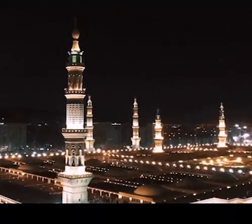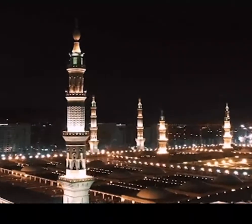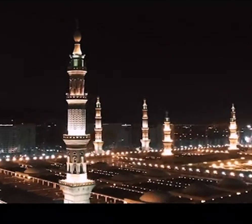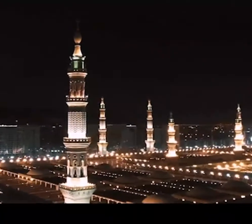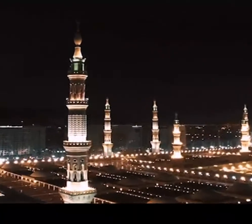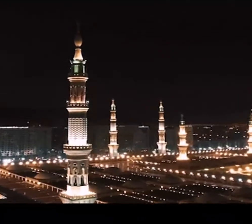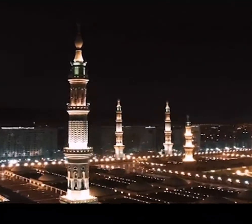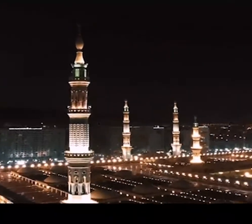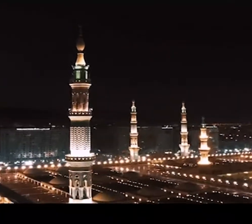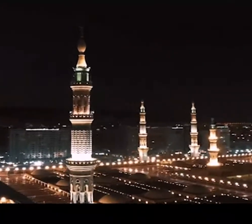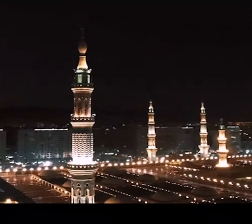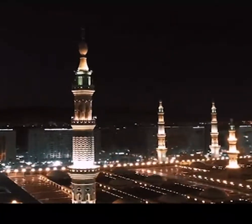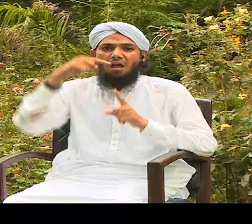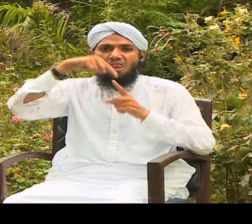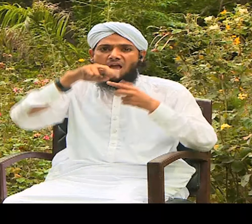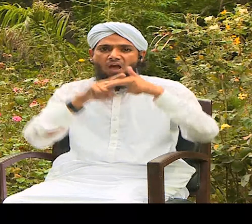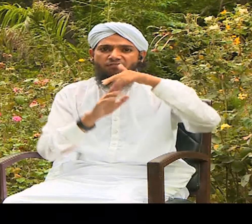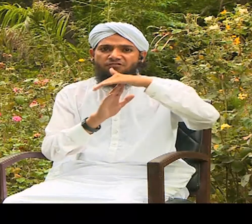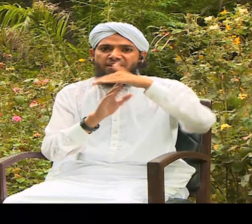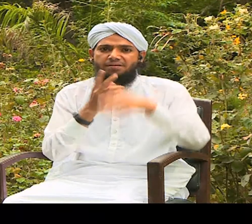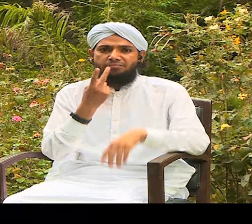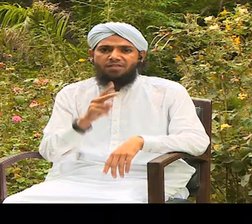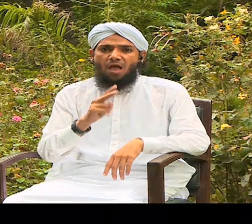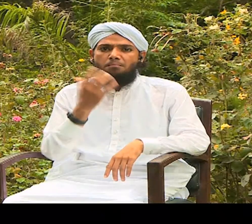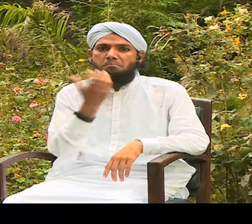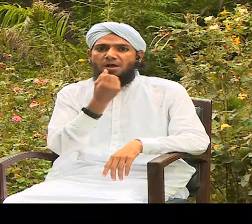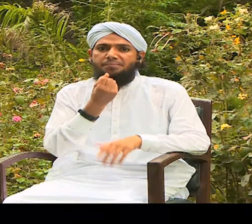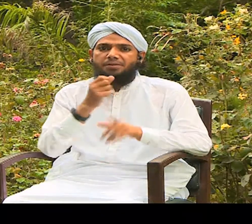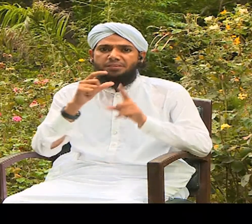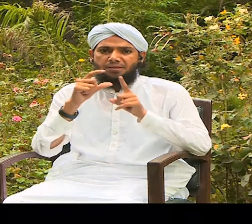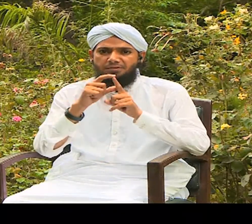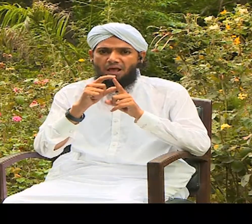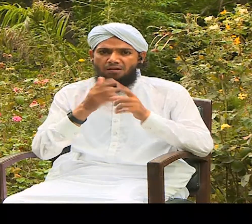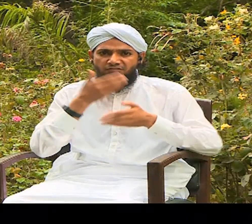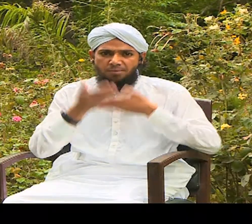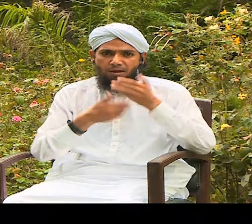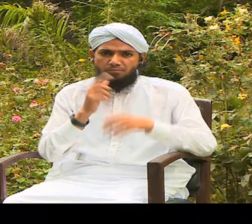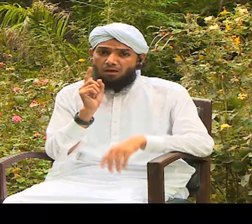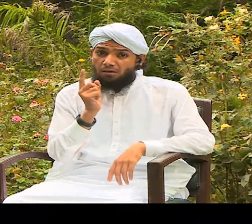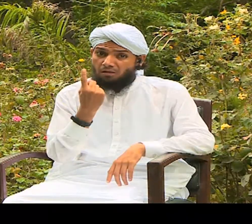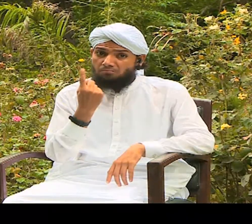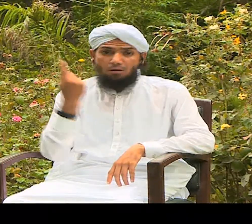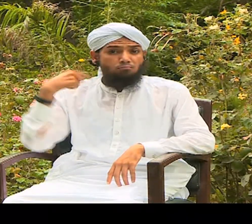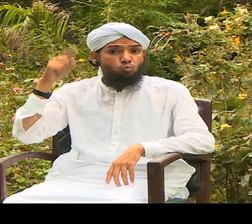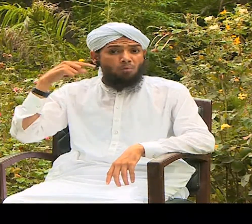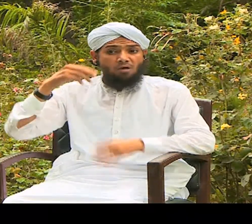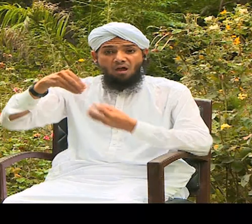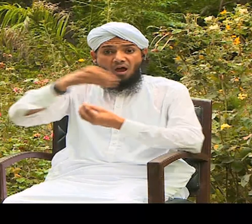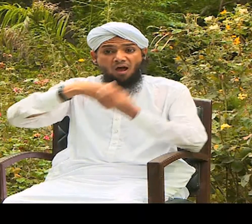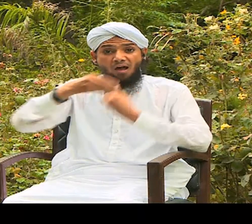وصحبہ وسلم۔ حضرت سیدنا مالک بن دینار رحمت اللہ علیہ نے فرمایا، ایک مرتبہ حج